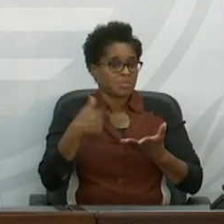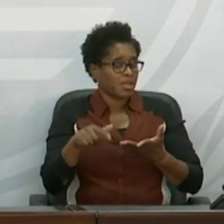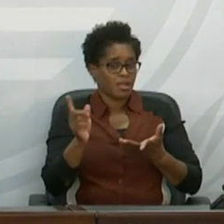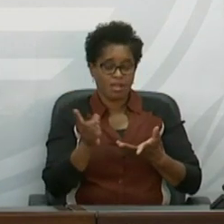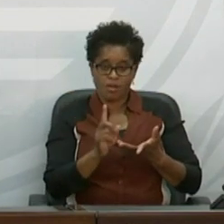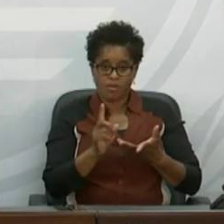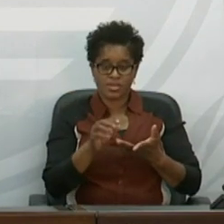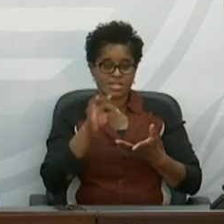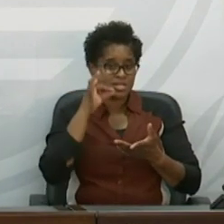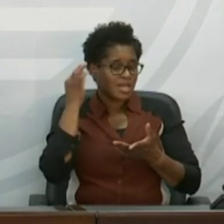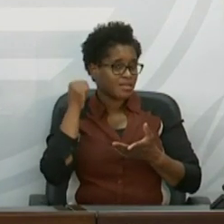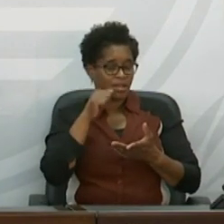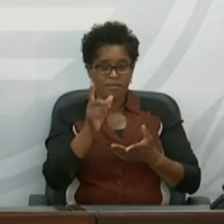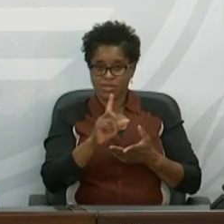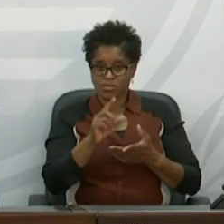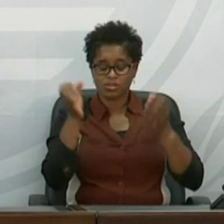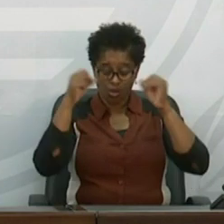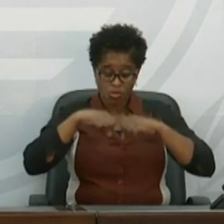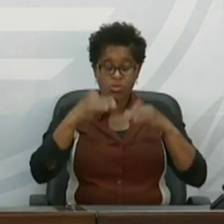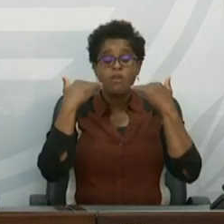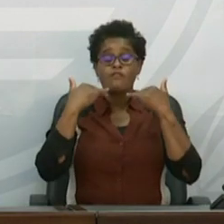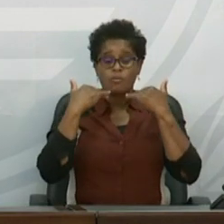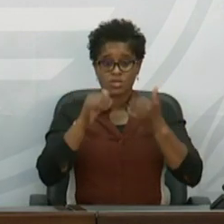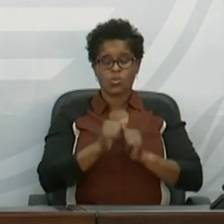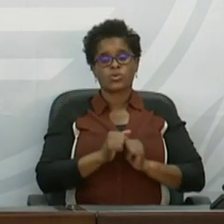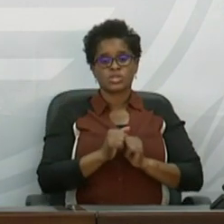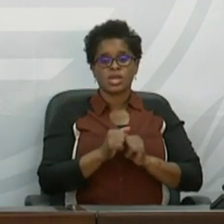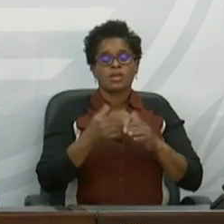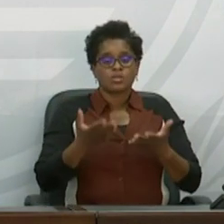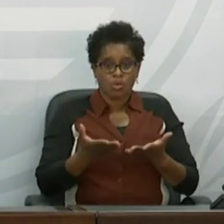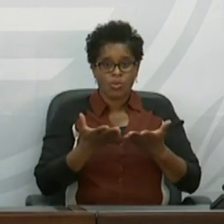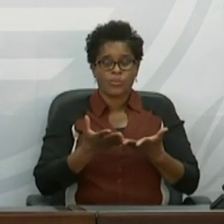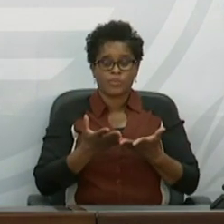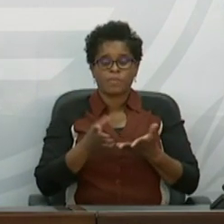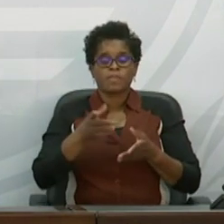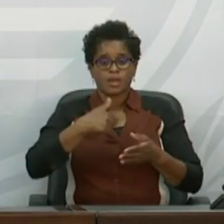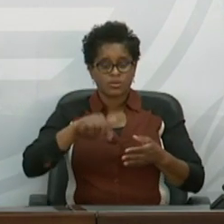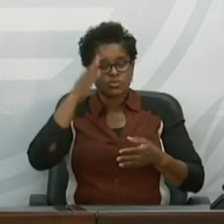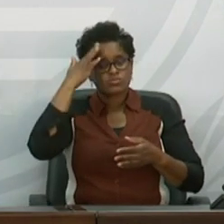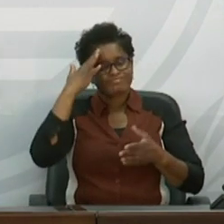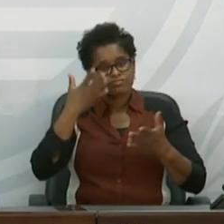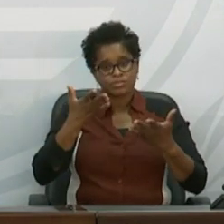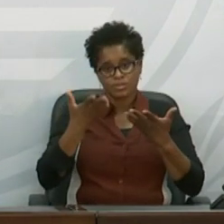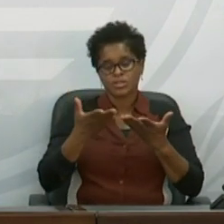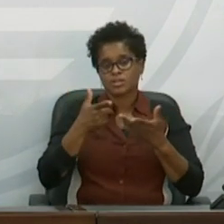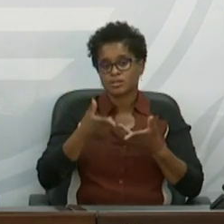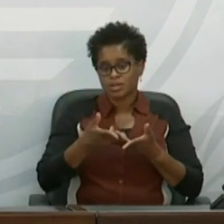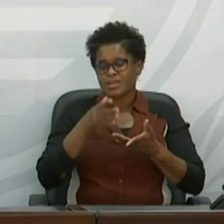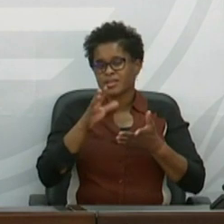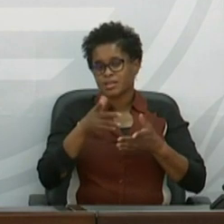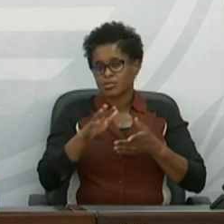têm sinais de gravidade, de acordo com informações. Portanto, a nossa taxa de ocupação neste momento